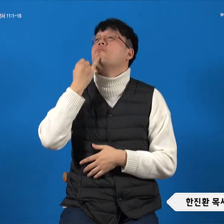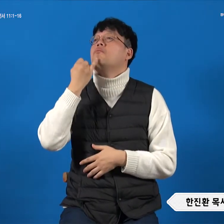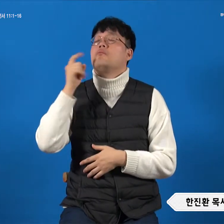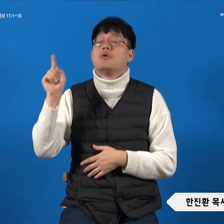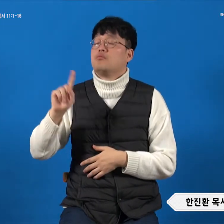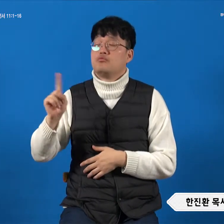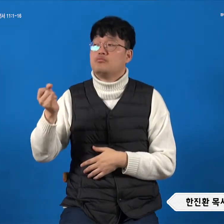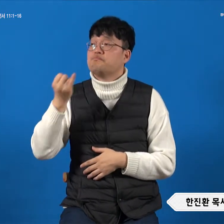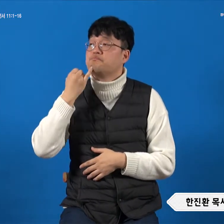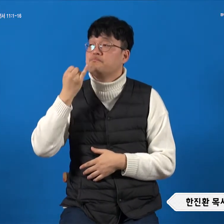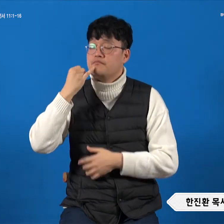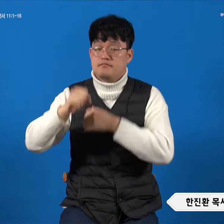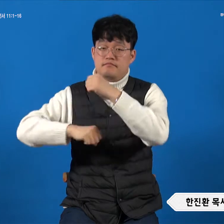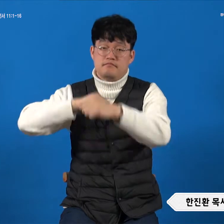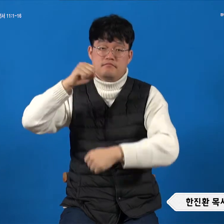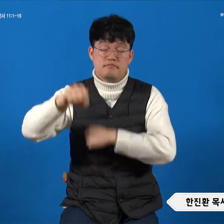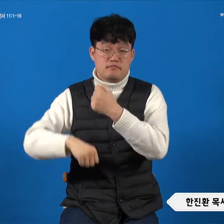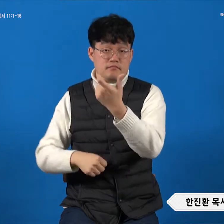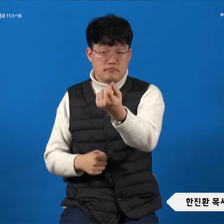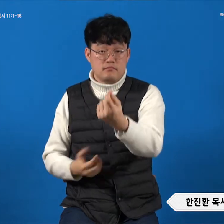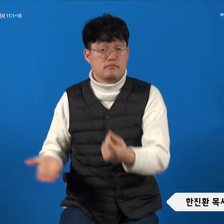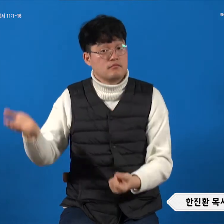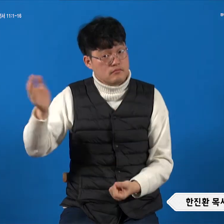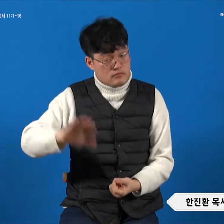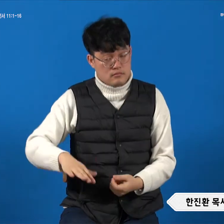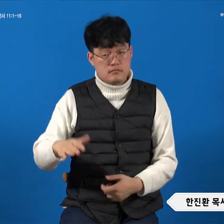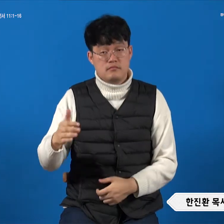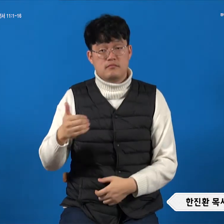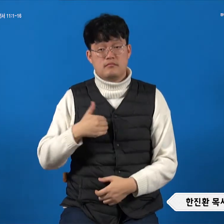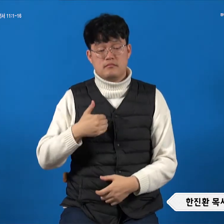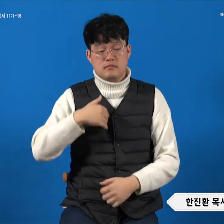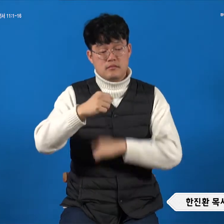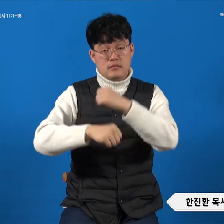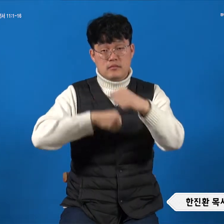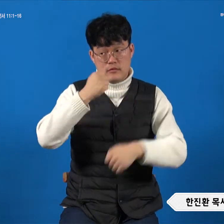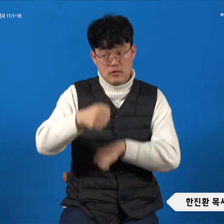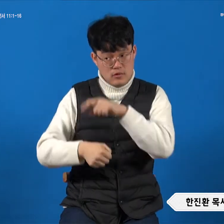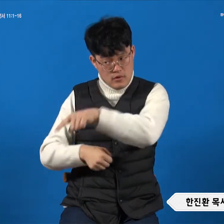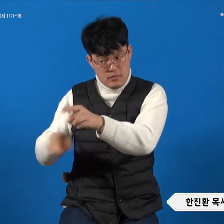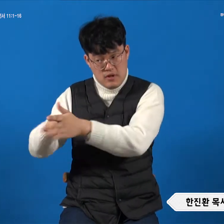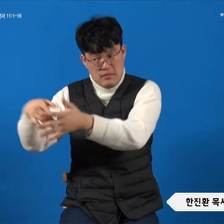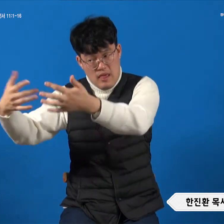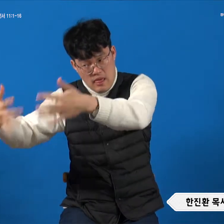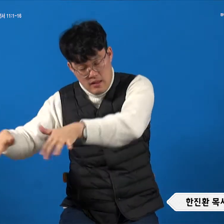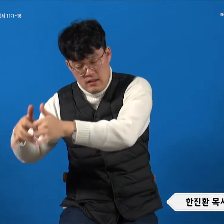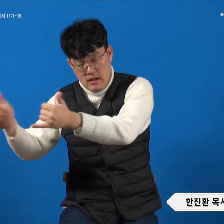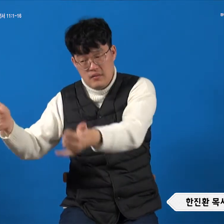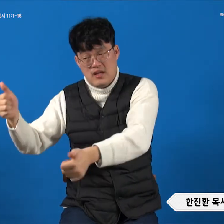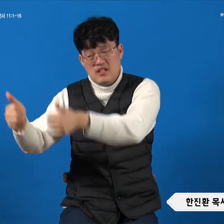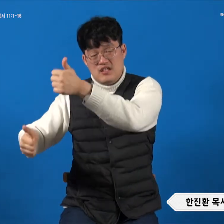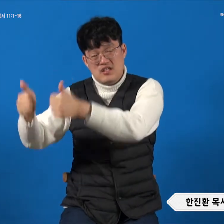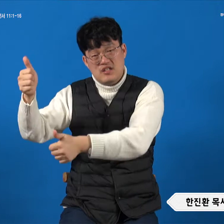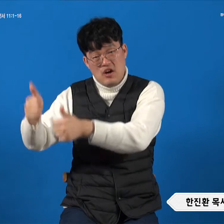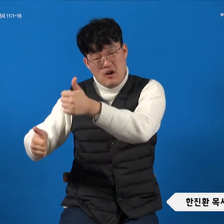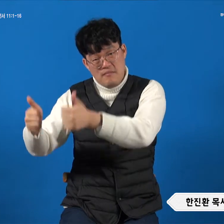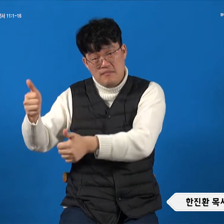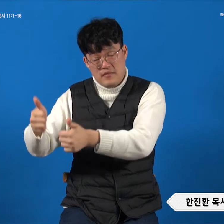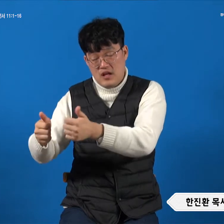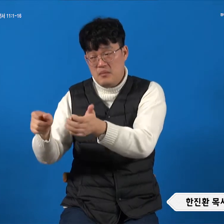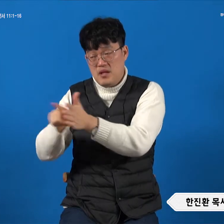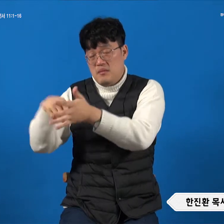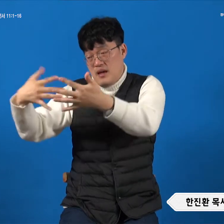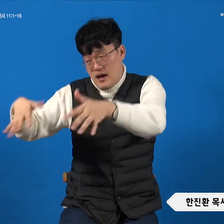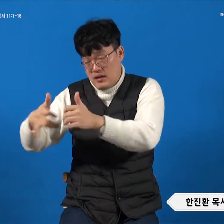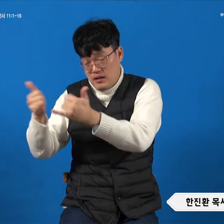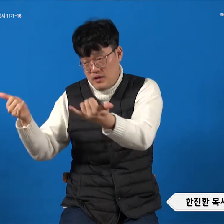아무 구애받을 것이 없는 자유인이지만은, 그래도 내 자유가 믿음이 약한 사람들을